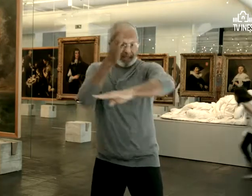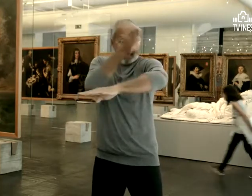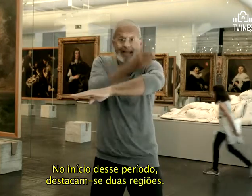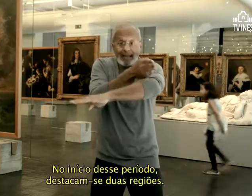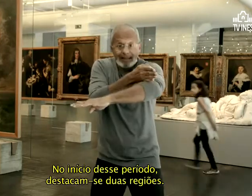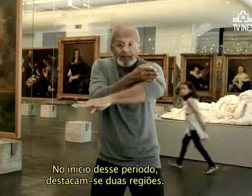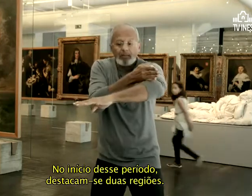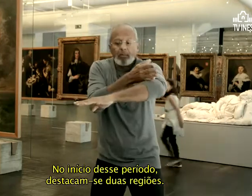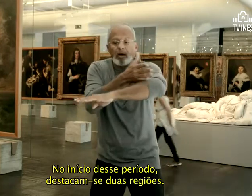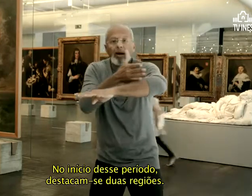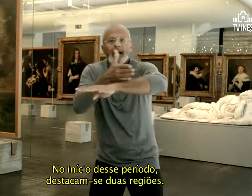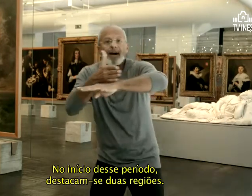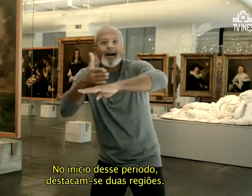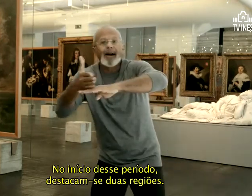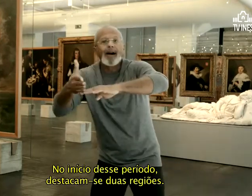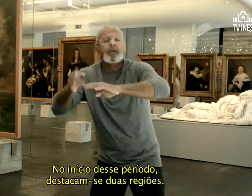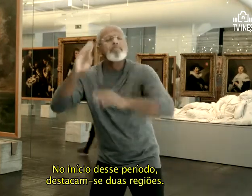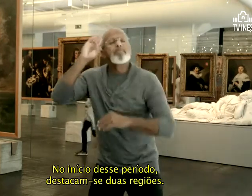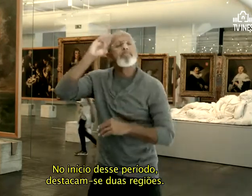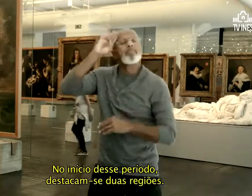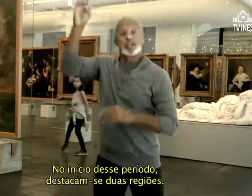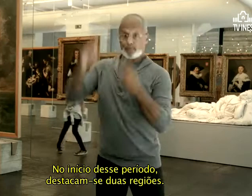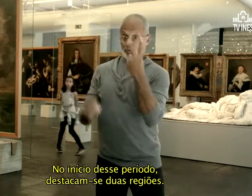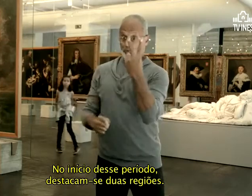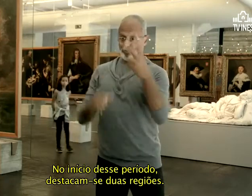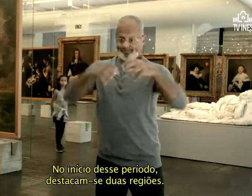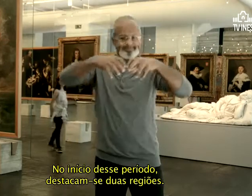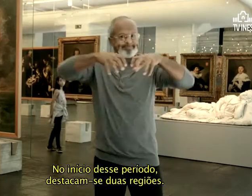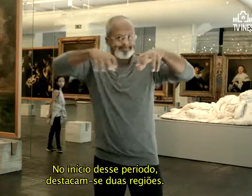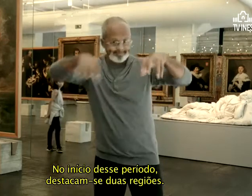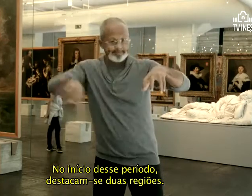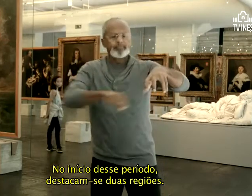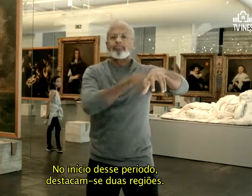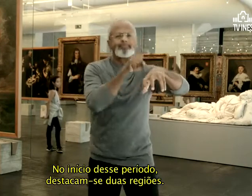No início desse período, destacam-se duas regiões.